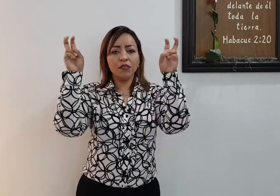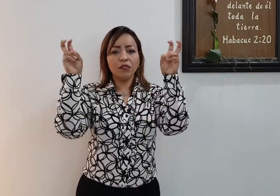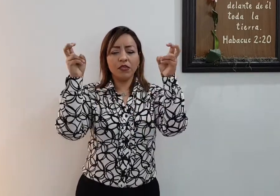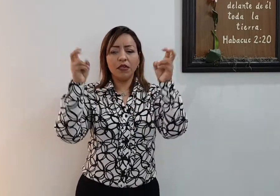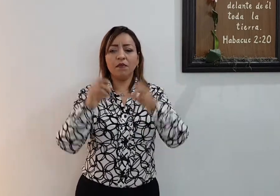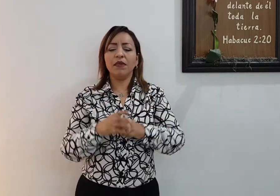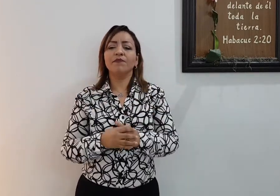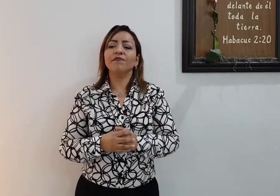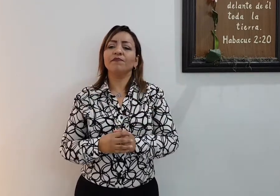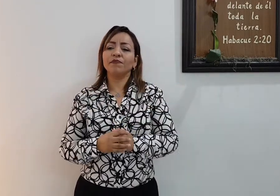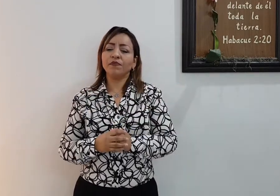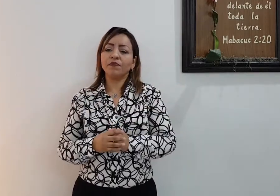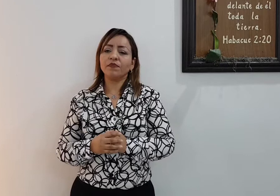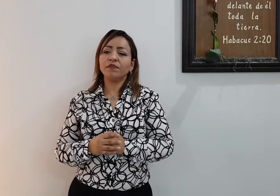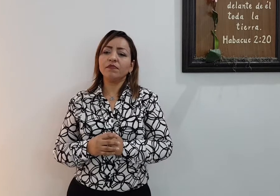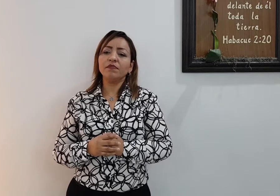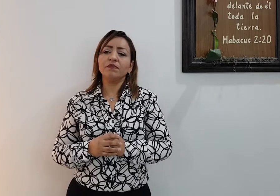¿Nadie se acuerda?